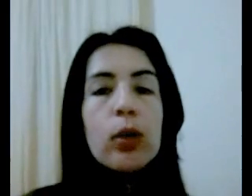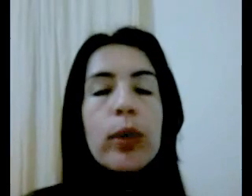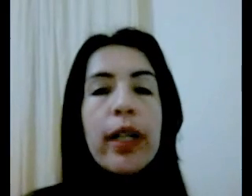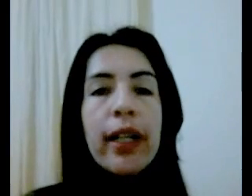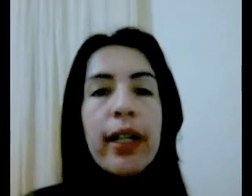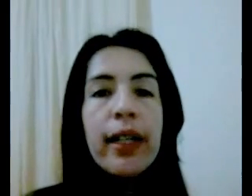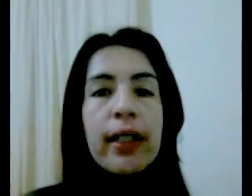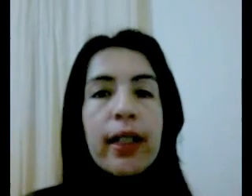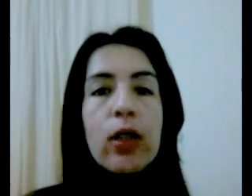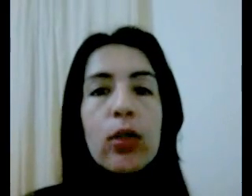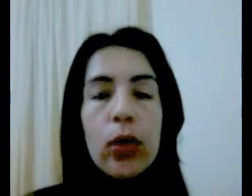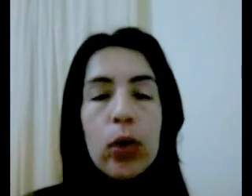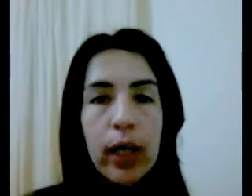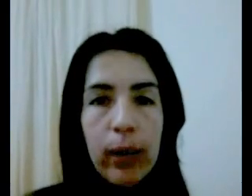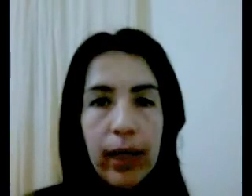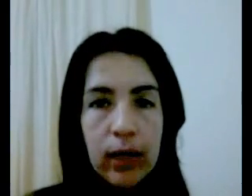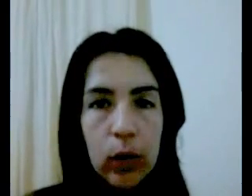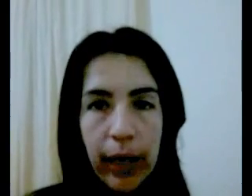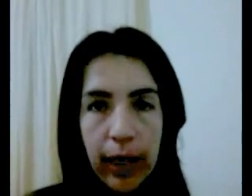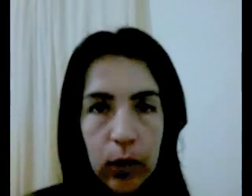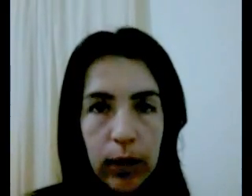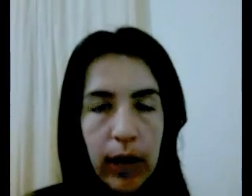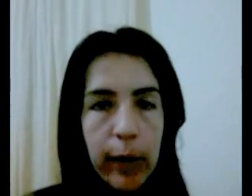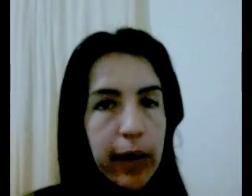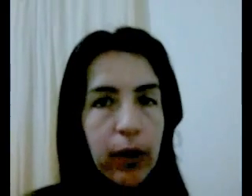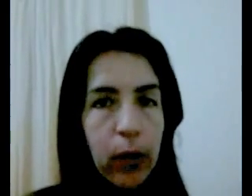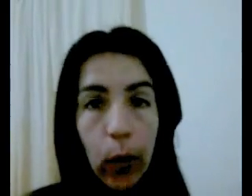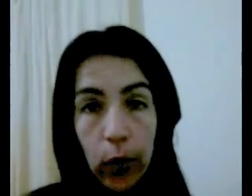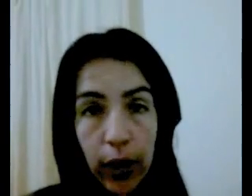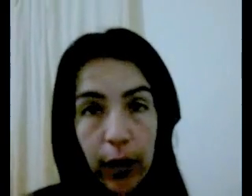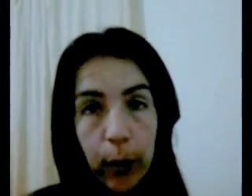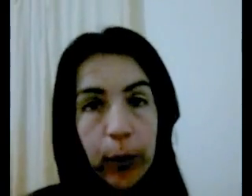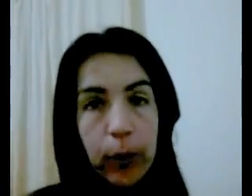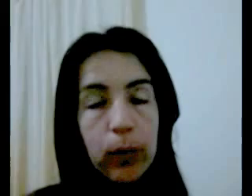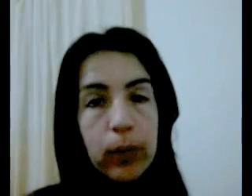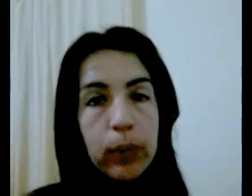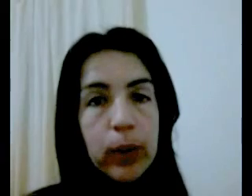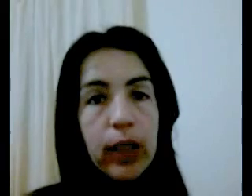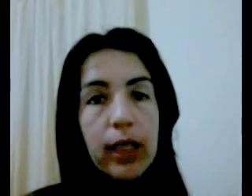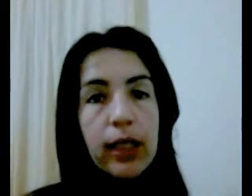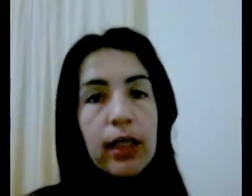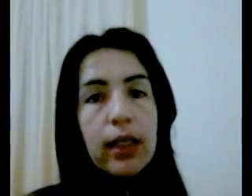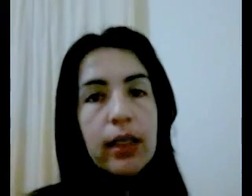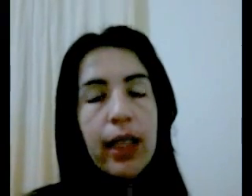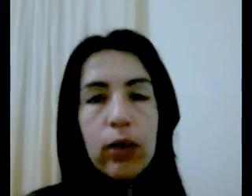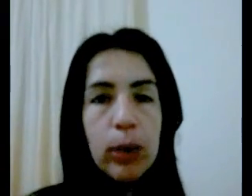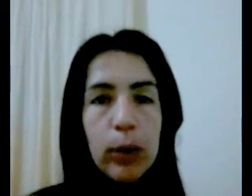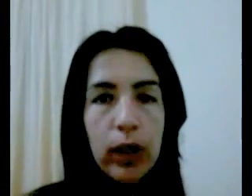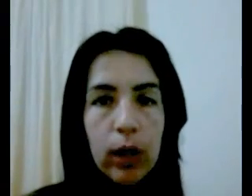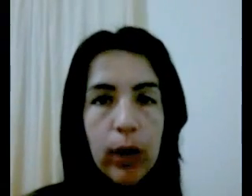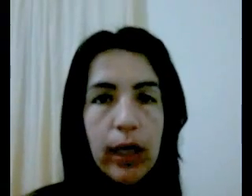Então, eu não voltei mais no médico que estava me atendendo no convênio, porque ele quer o espermograma,